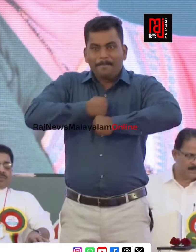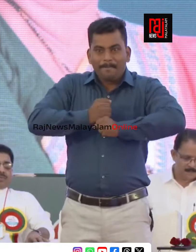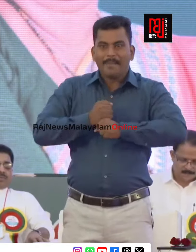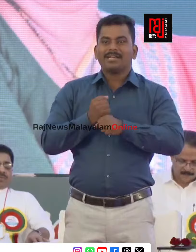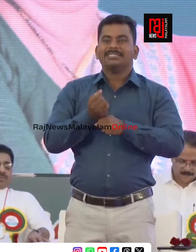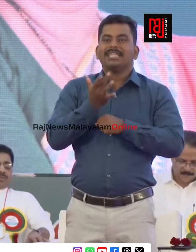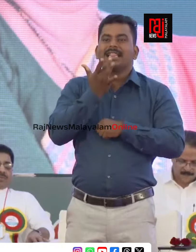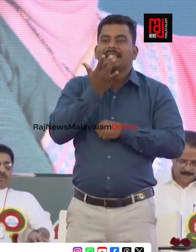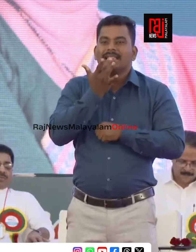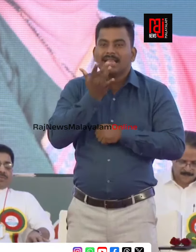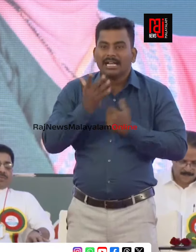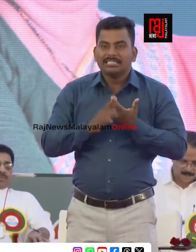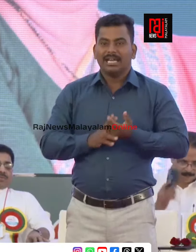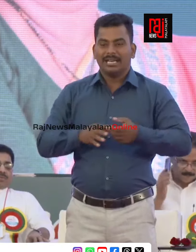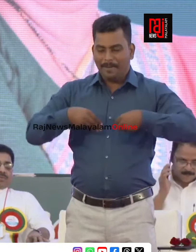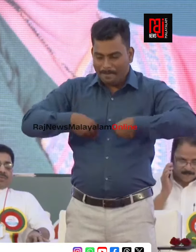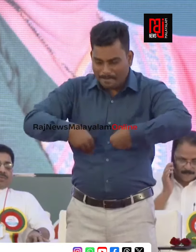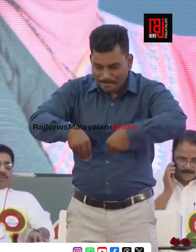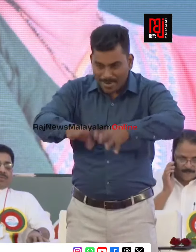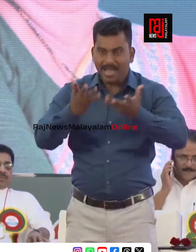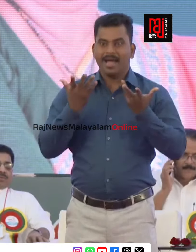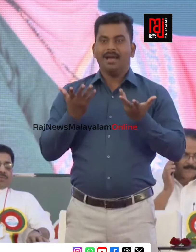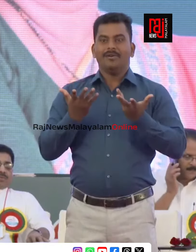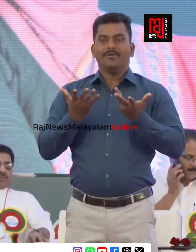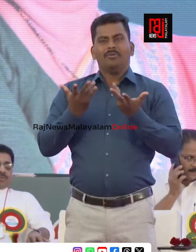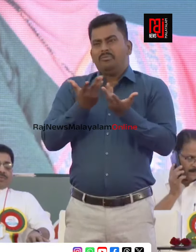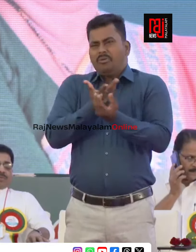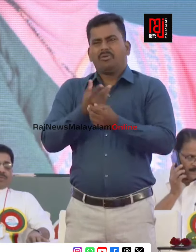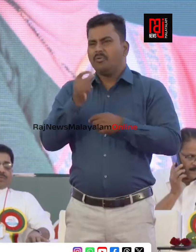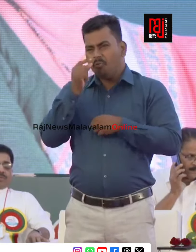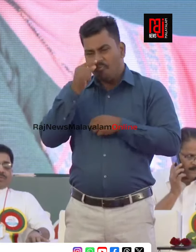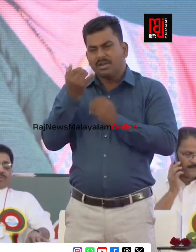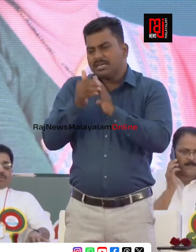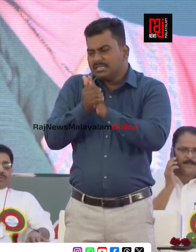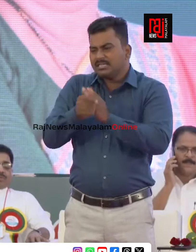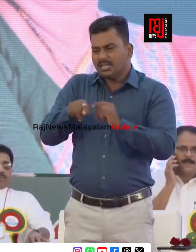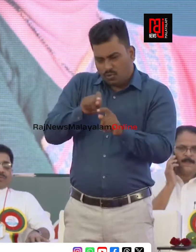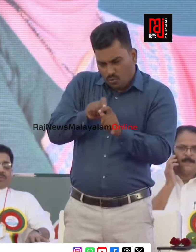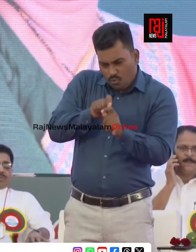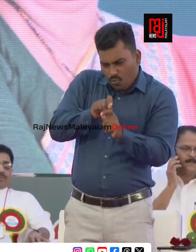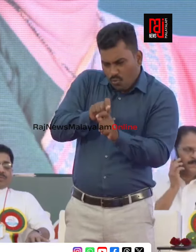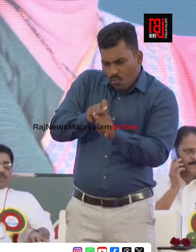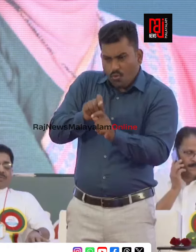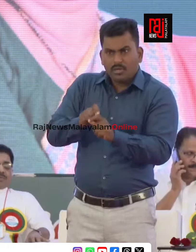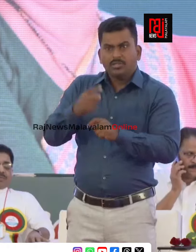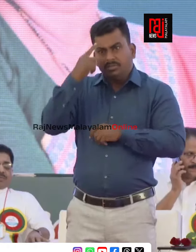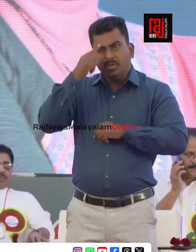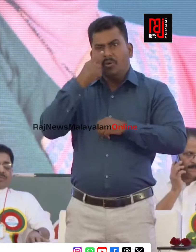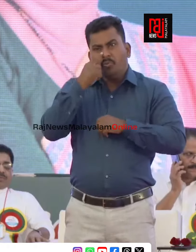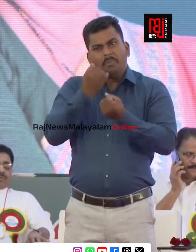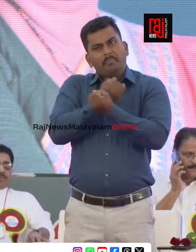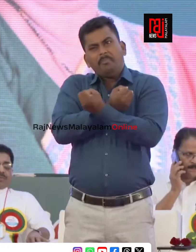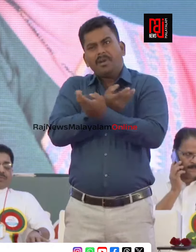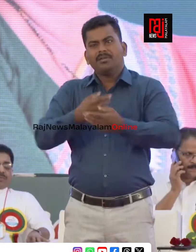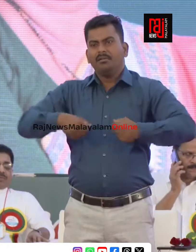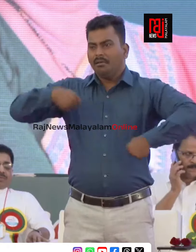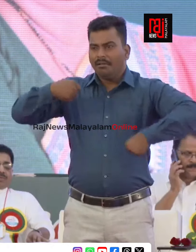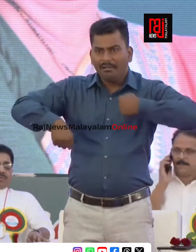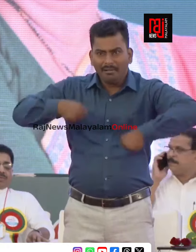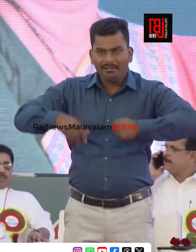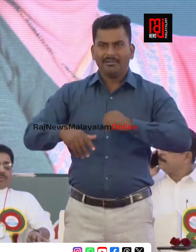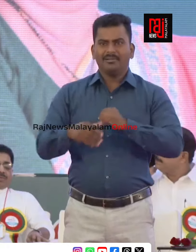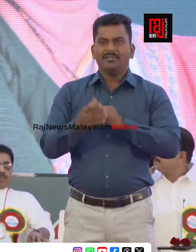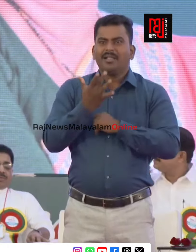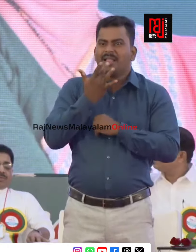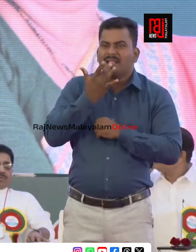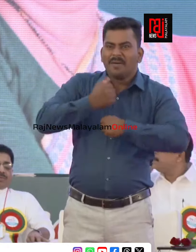സർക്കാരിന്റെ ഔട്ട്ലെറ്റുകളിലൂടെ തന്നെ വിതരണം ചെയ്യണം എന്നുള്ള പദ്ധതിയും നടപ്പാക്കുന്നതിനു വേണ്ടി ഉദ്ദേശിക്കുകയാണ്. ബഹുമാനപ്പെട്ട